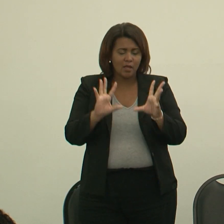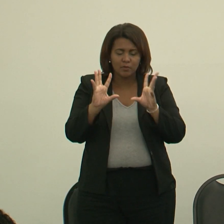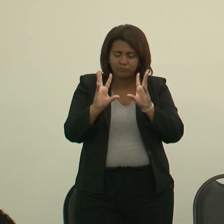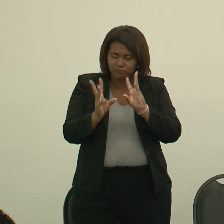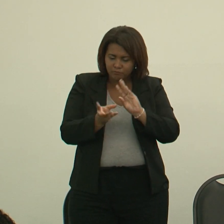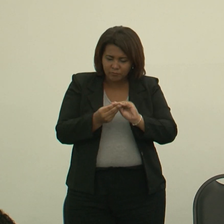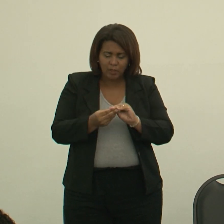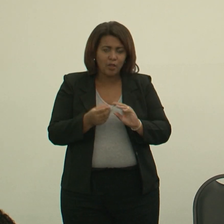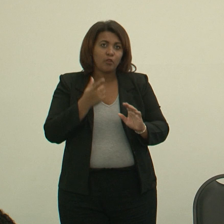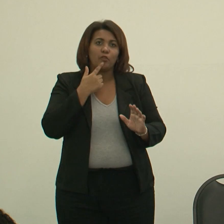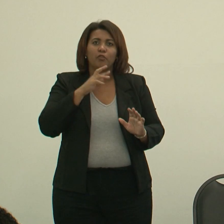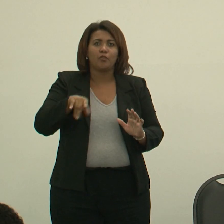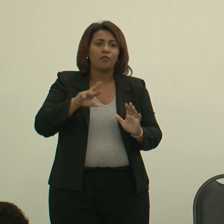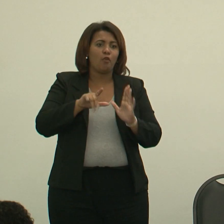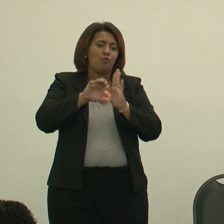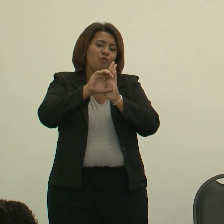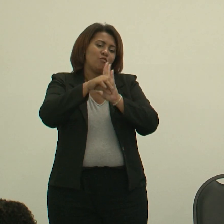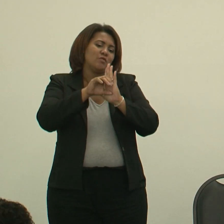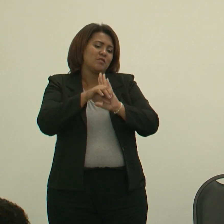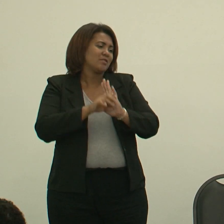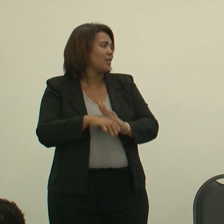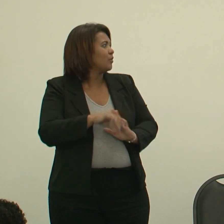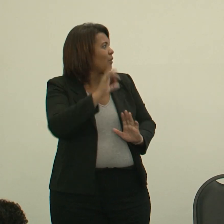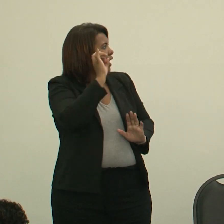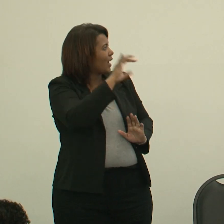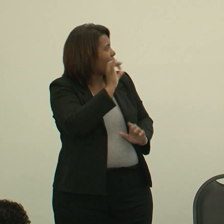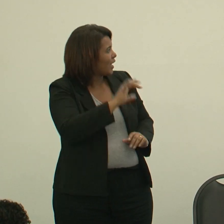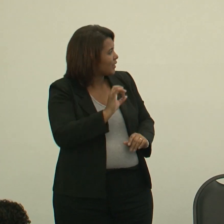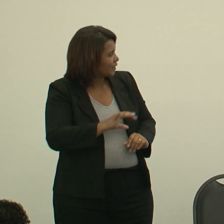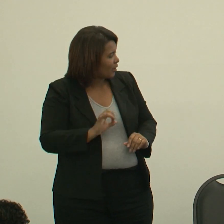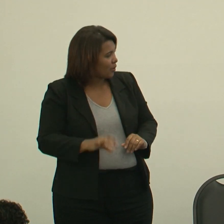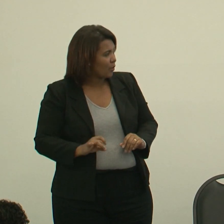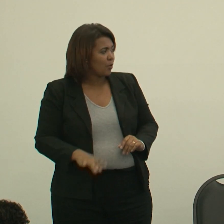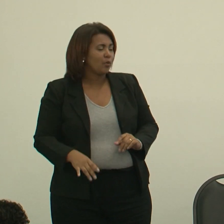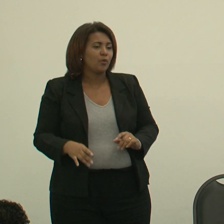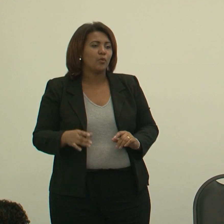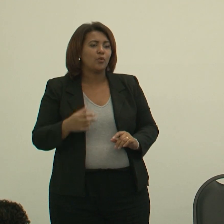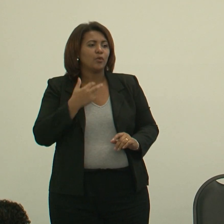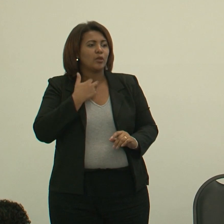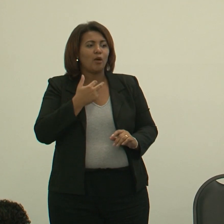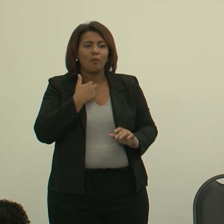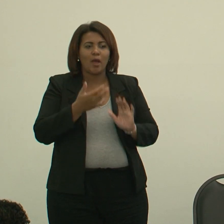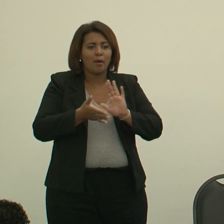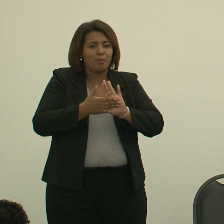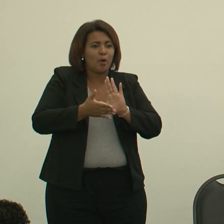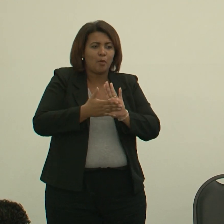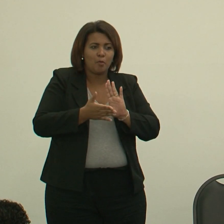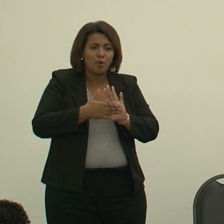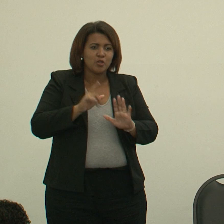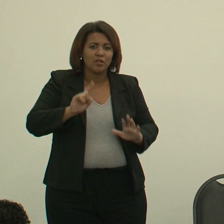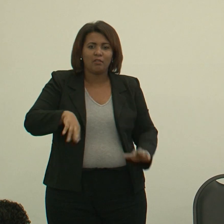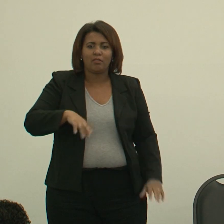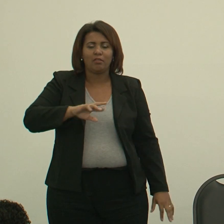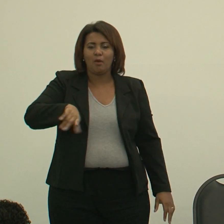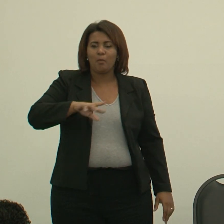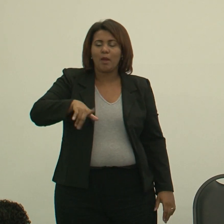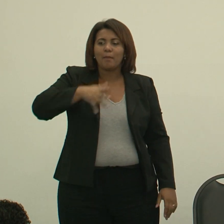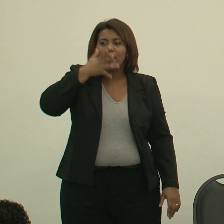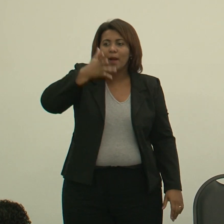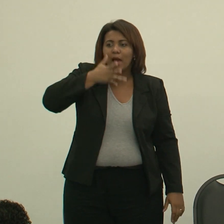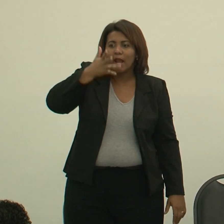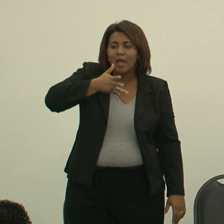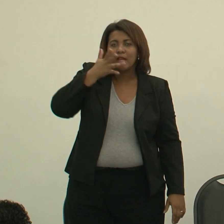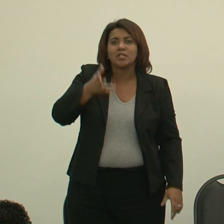vou conceituar cada um desses termos, porque nem cabe, não é a proposta, que a gente não está numa palestra em que eu